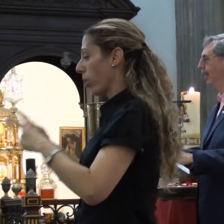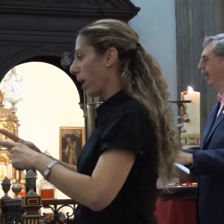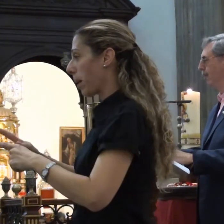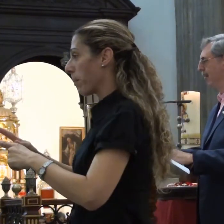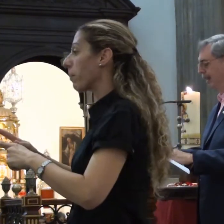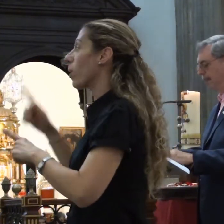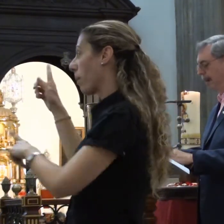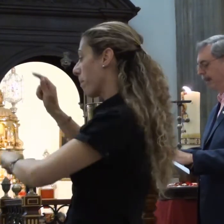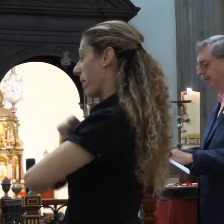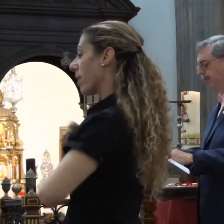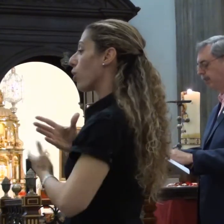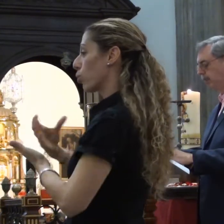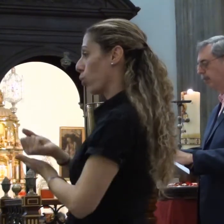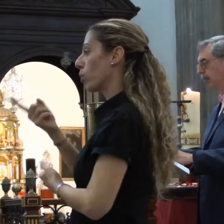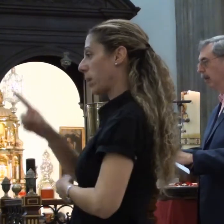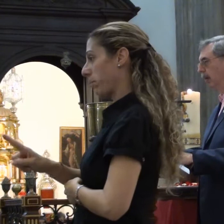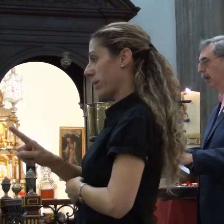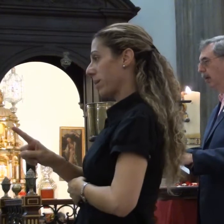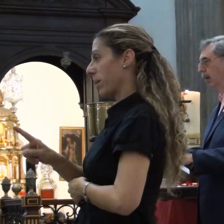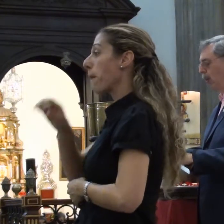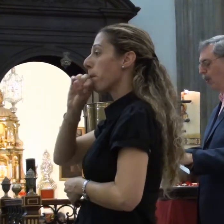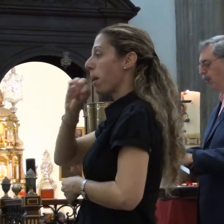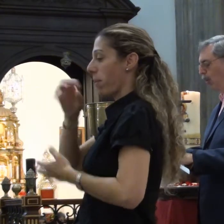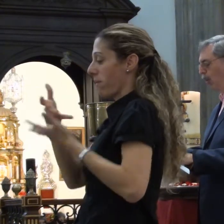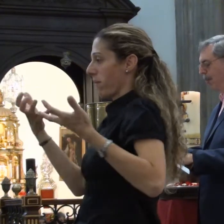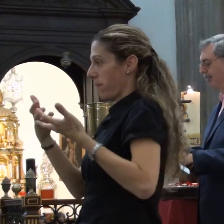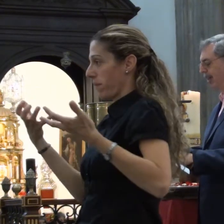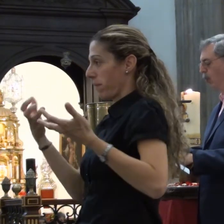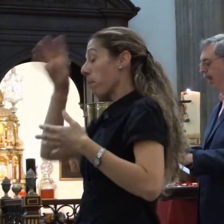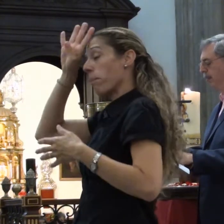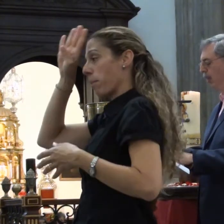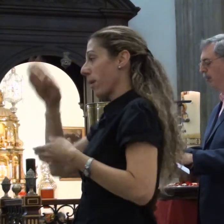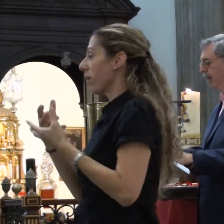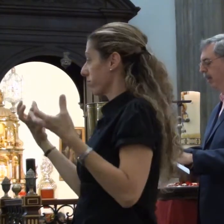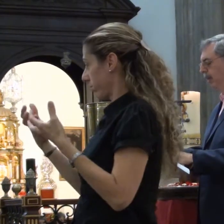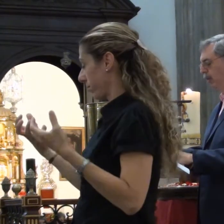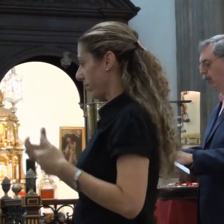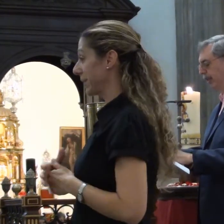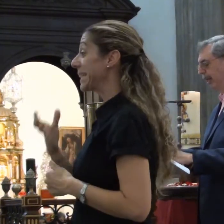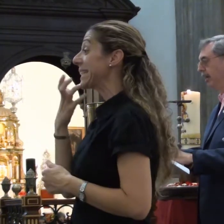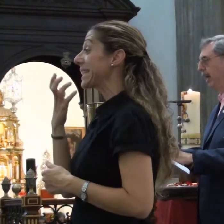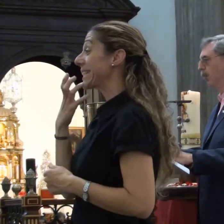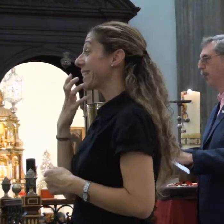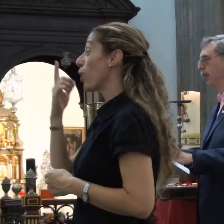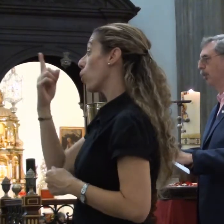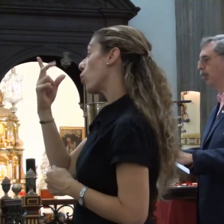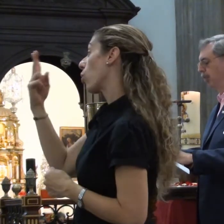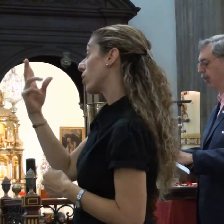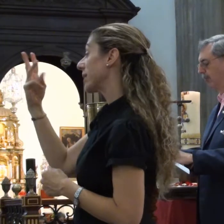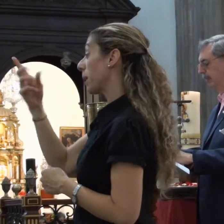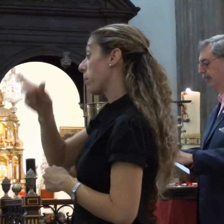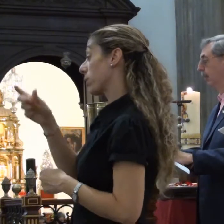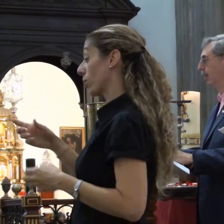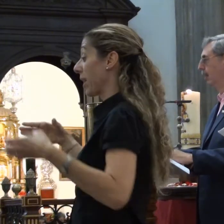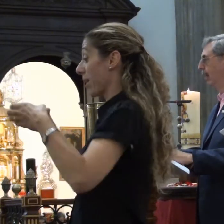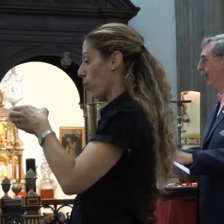hasta aquí las palabras cuando mi nombre Yo estaré entre ellos prometido